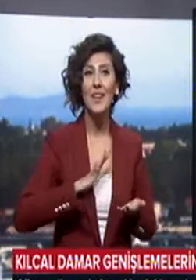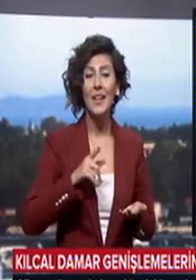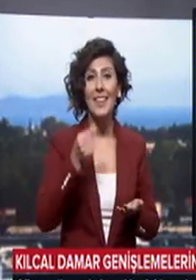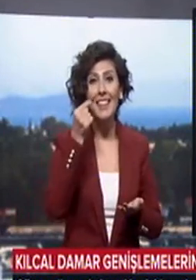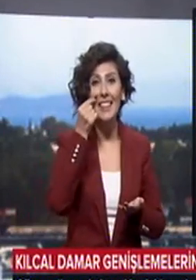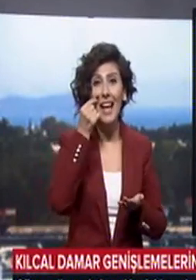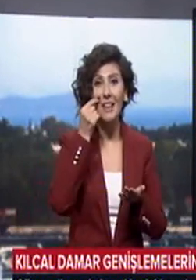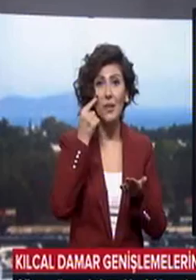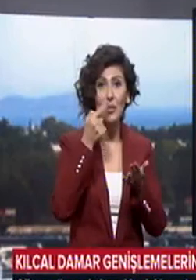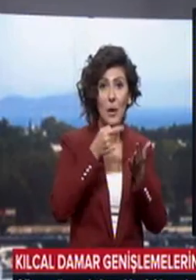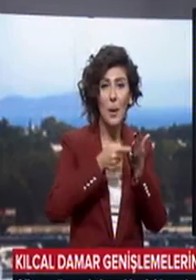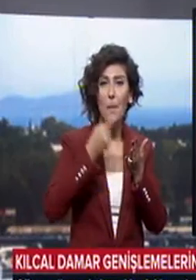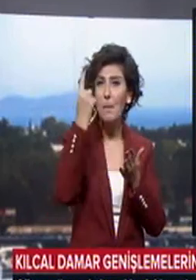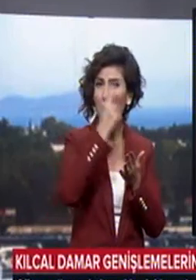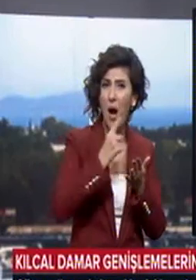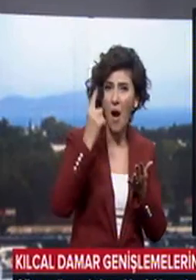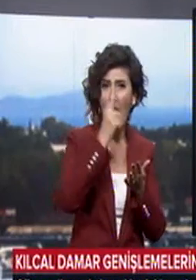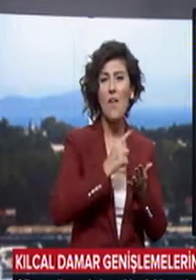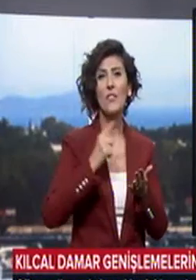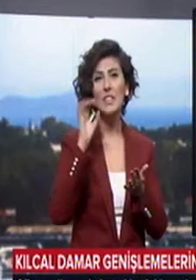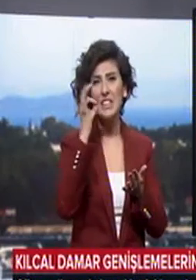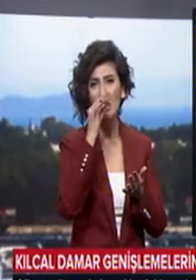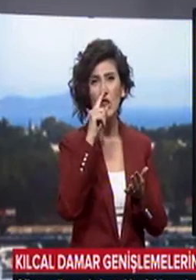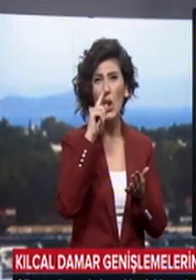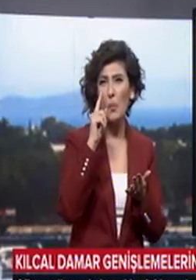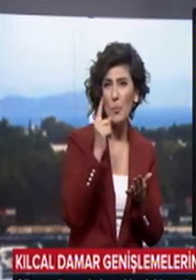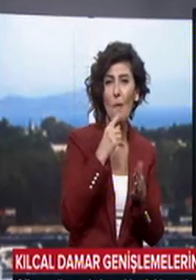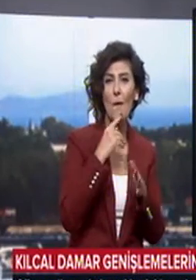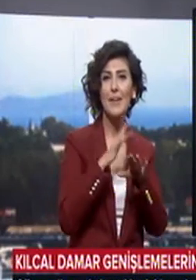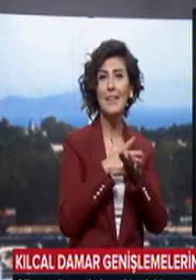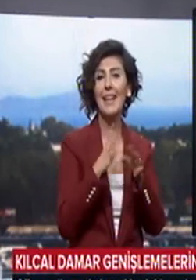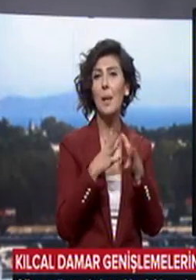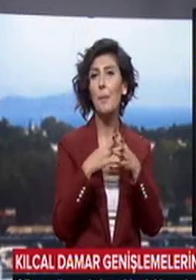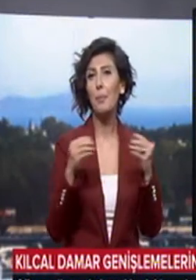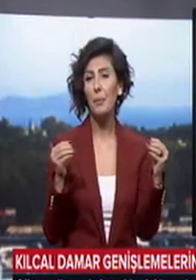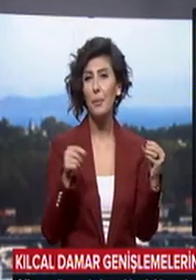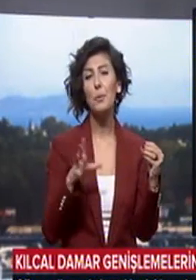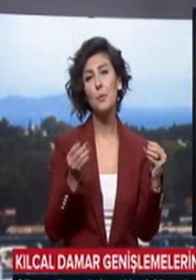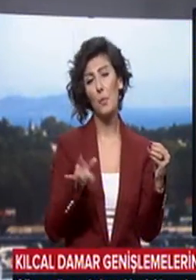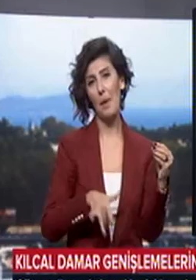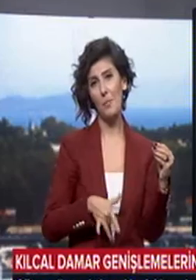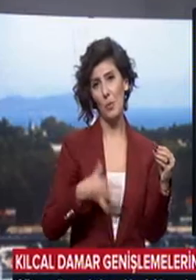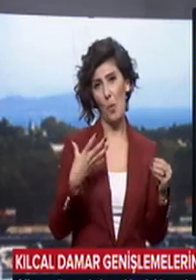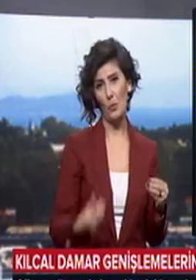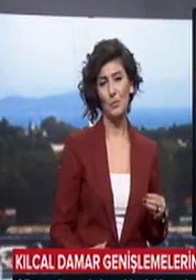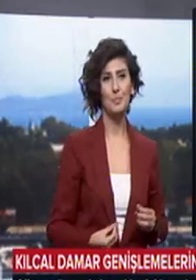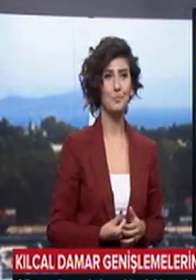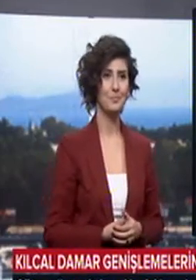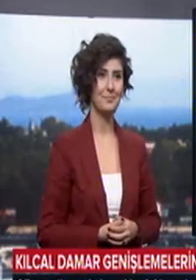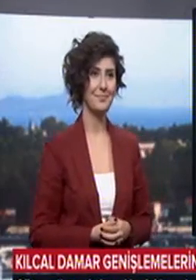görünümünün üzerindeki mavi, mor renkler, yeşil renkler yok olmuş oluyor. Bu yüzden de çok memnun kaldım. Çok